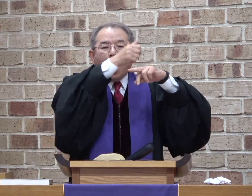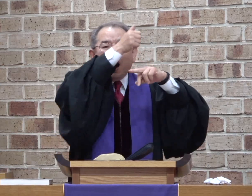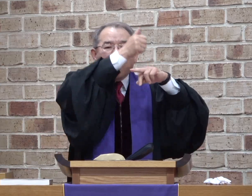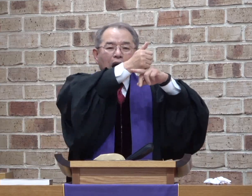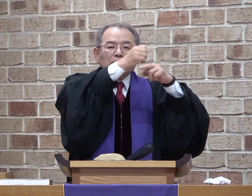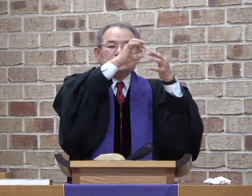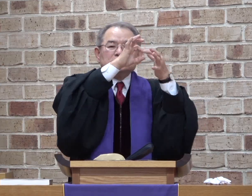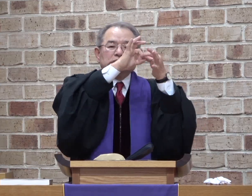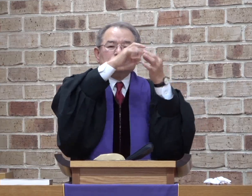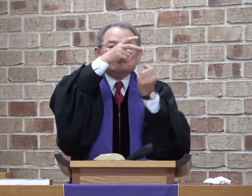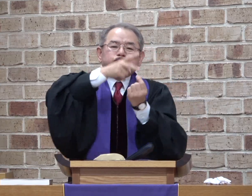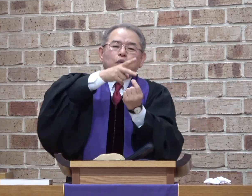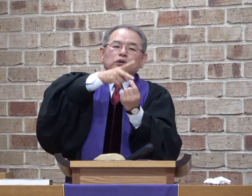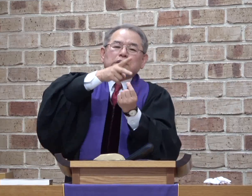총리가 되어서